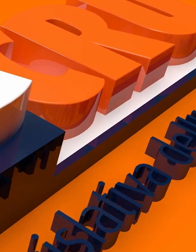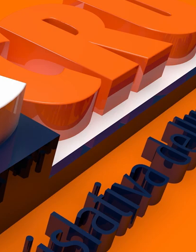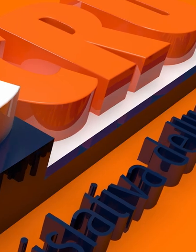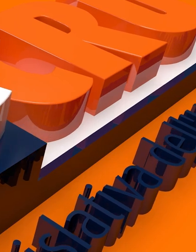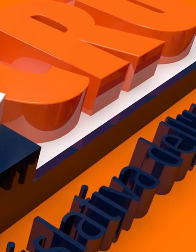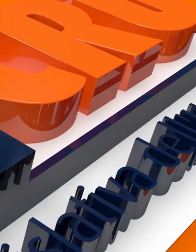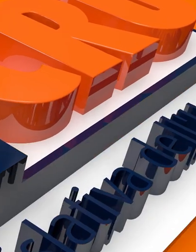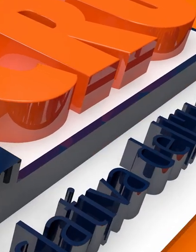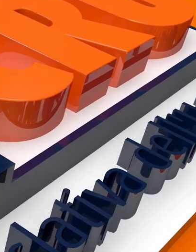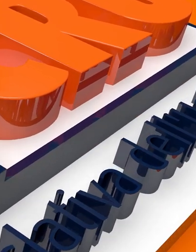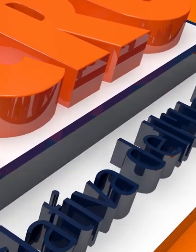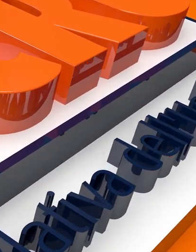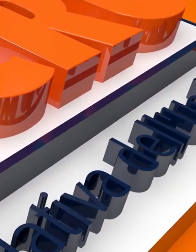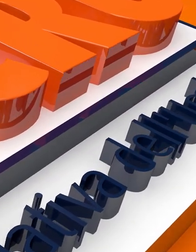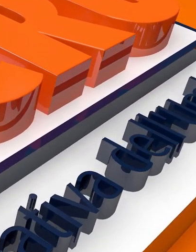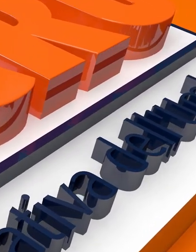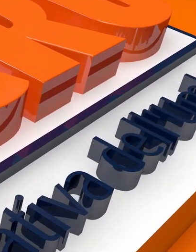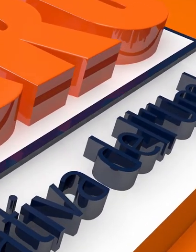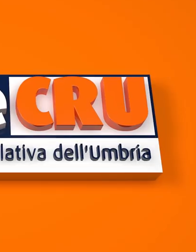Musica